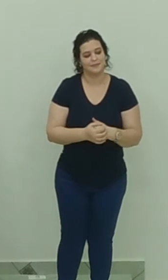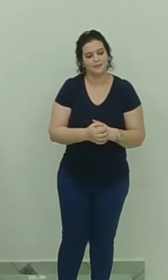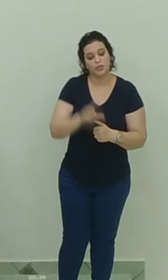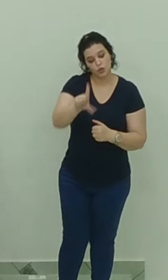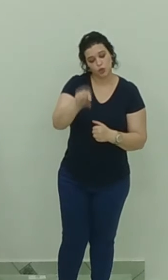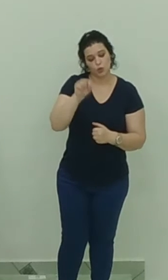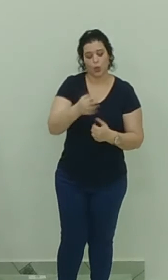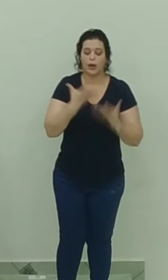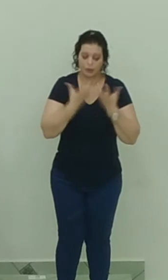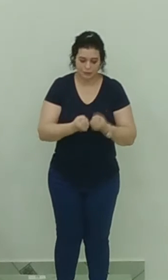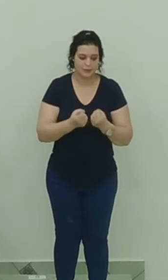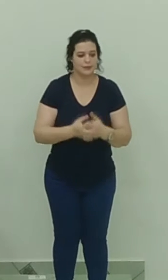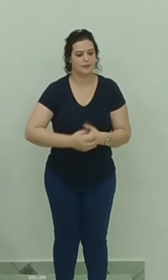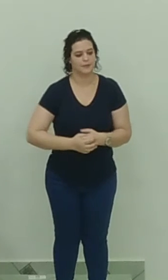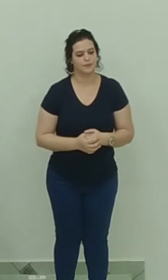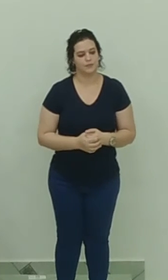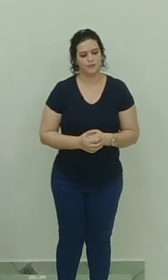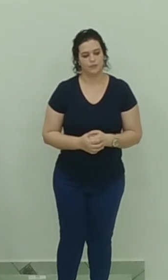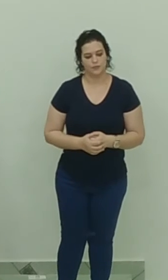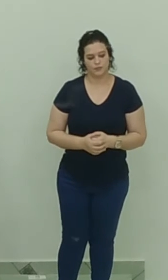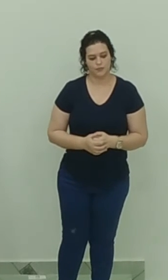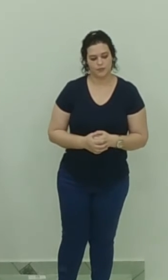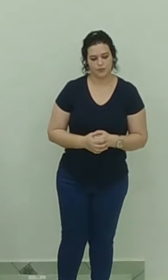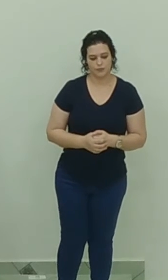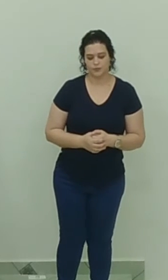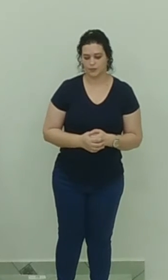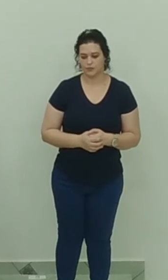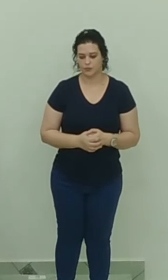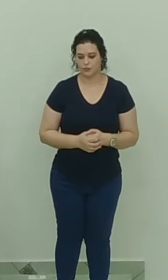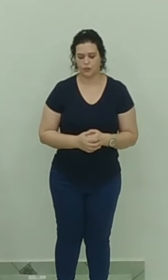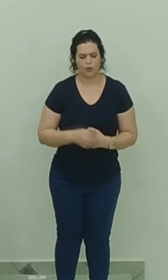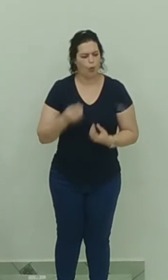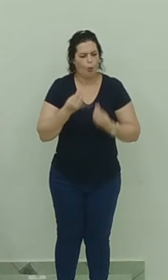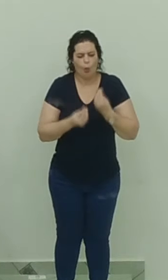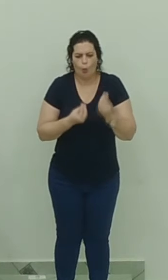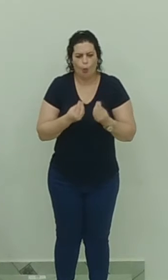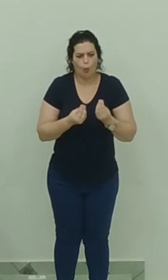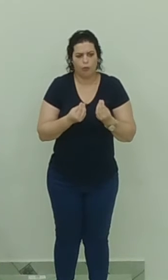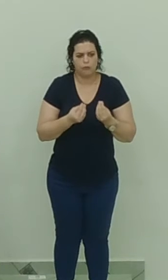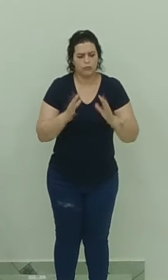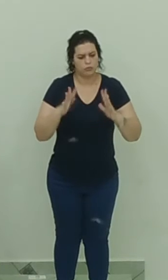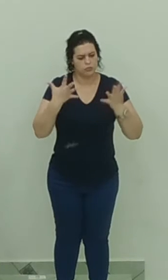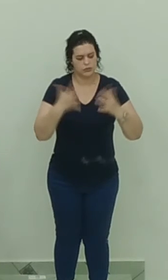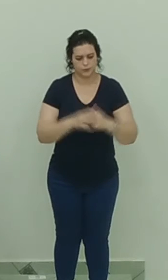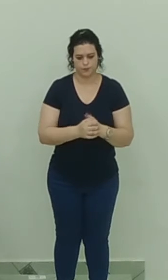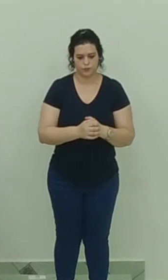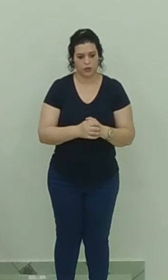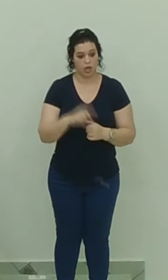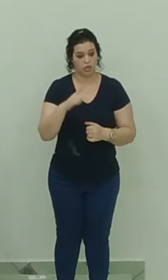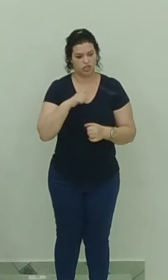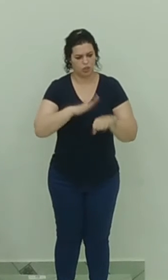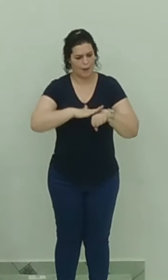Como foi essa passagem? 1 milhão de homens, sem contar crianças, sem contar os